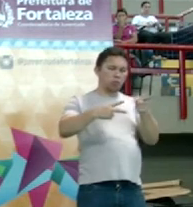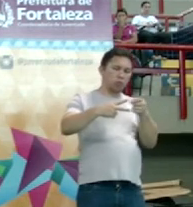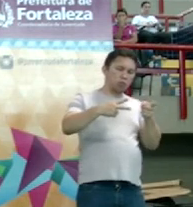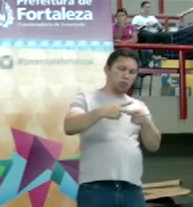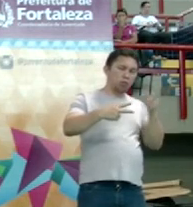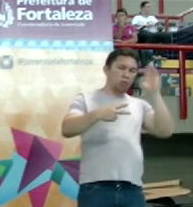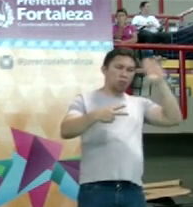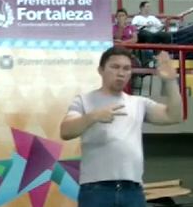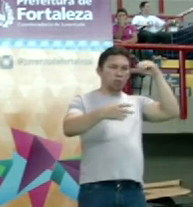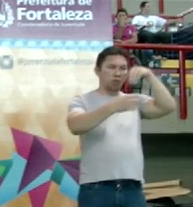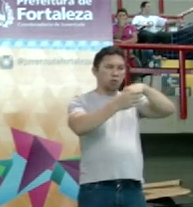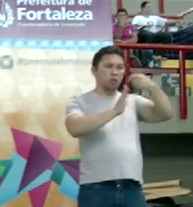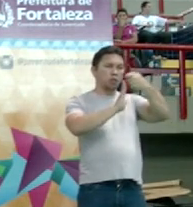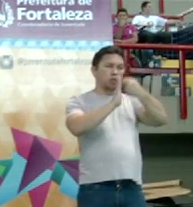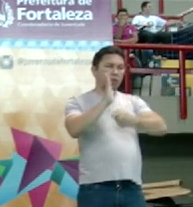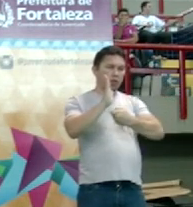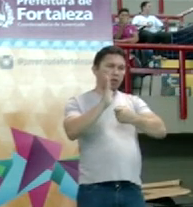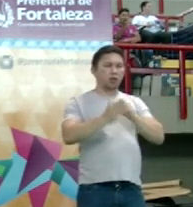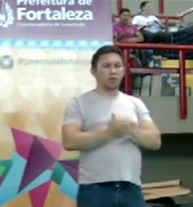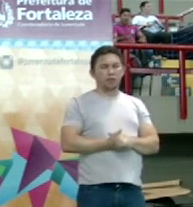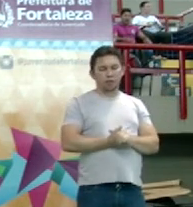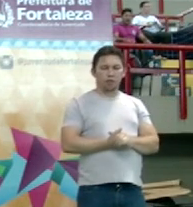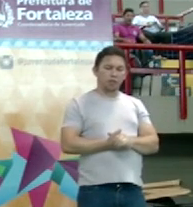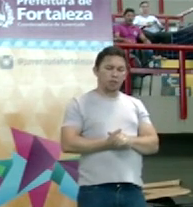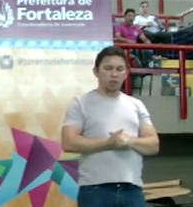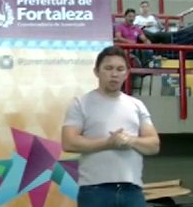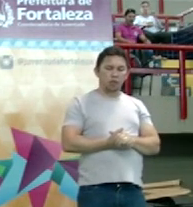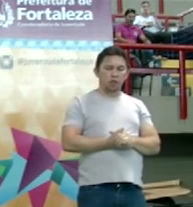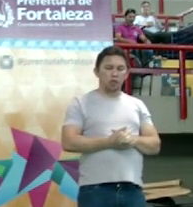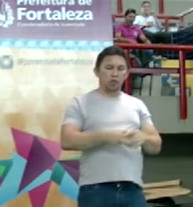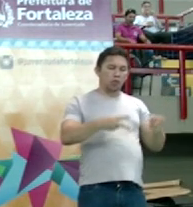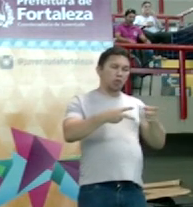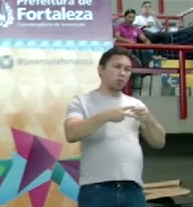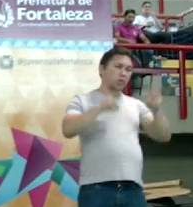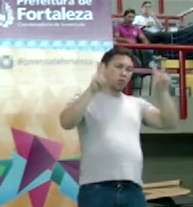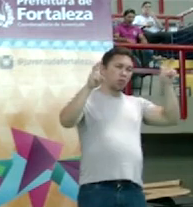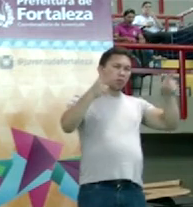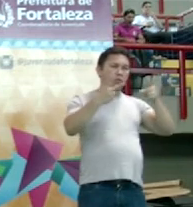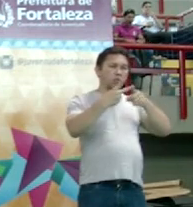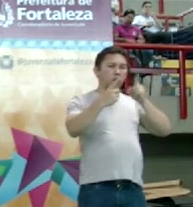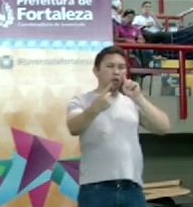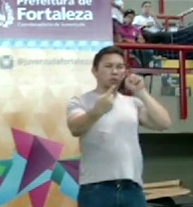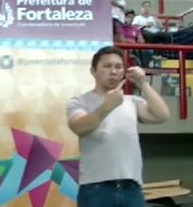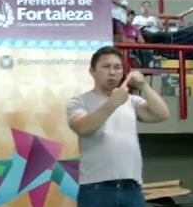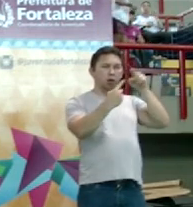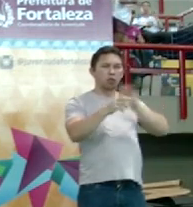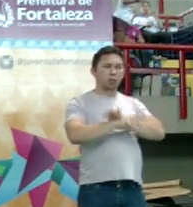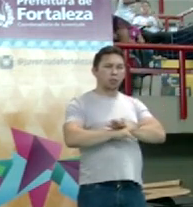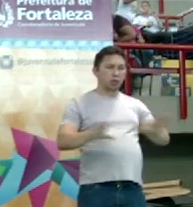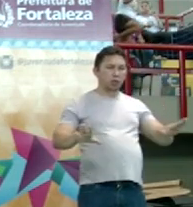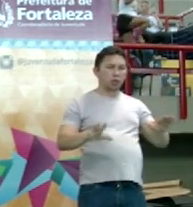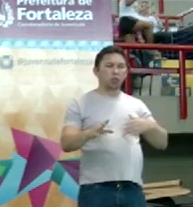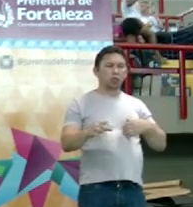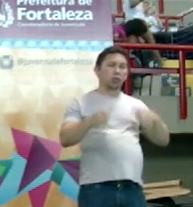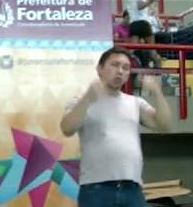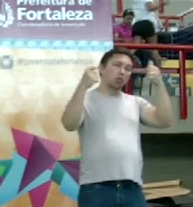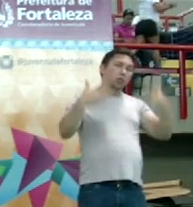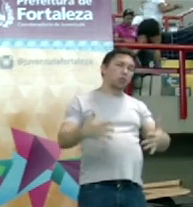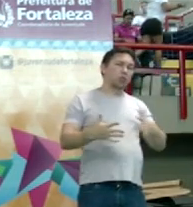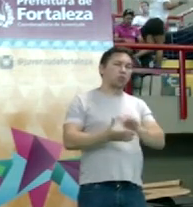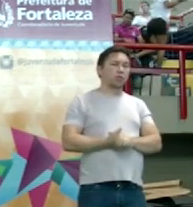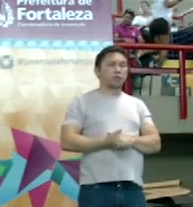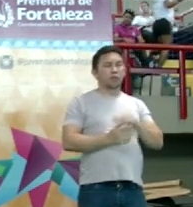pontos fundamentais na produção do texto: a delimitação do assunto e o objetivo. Quando você diz